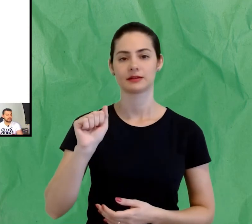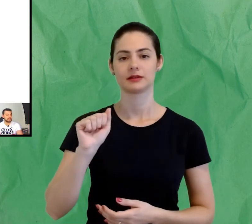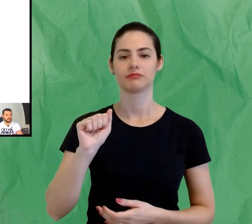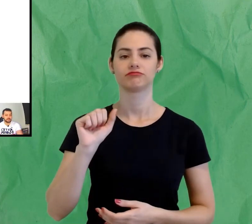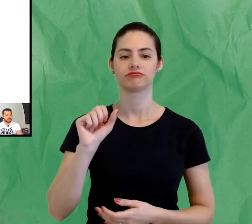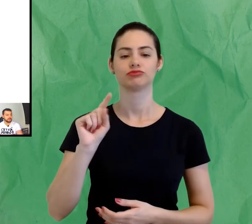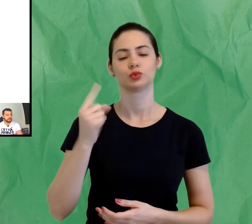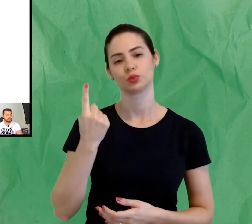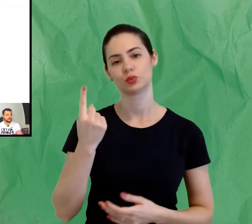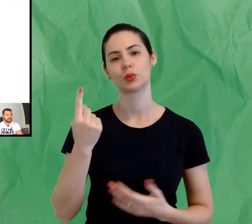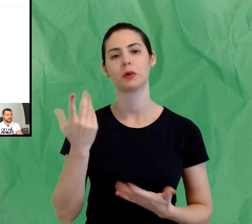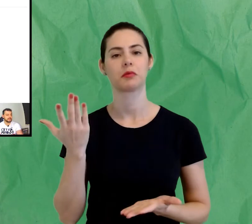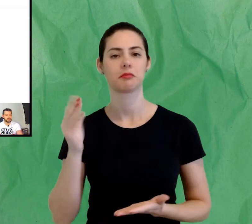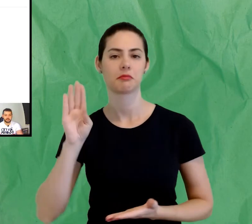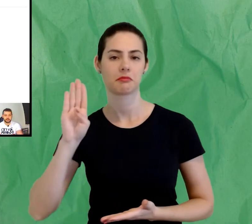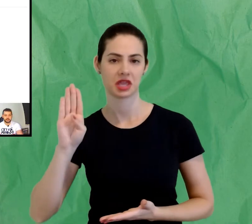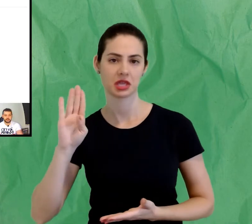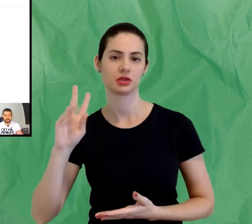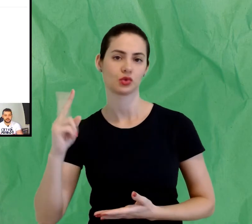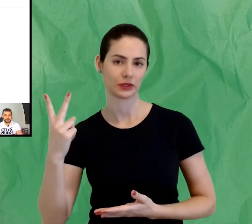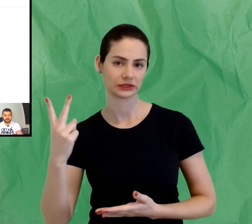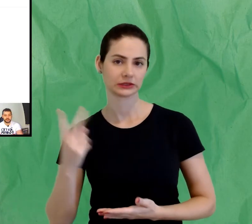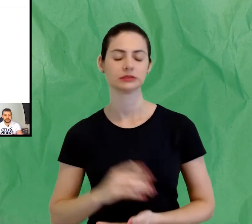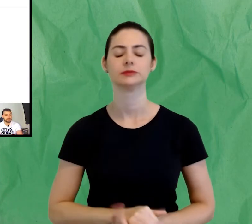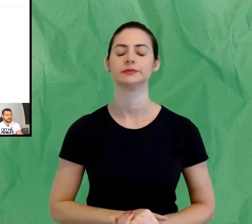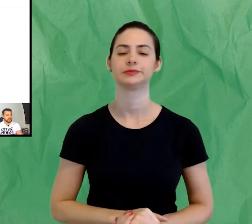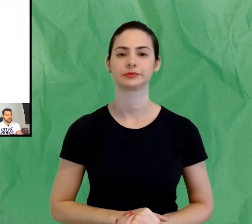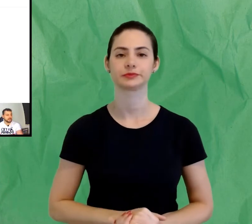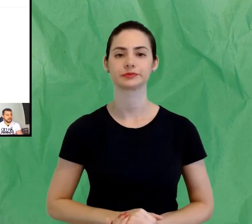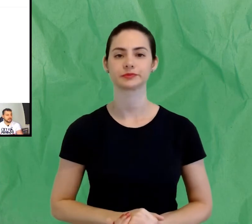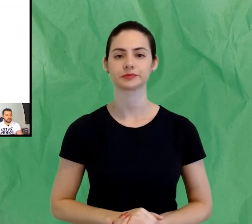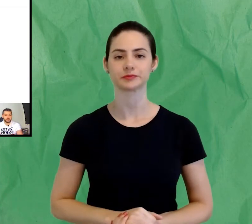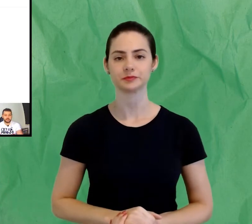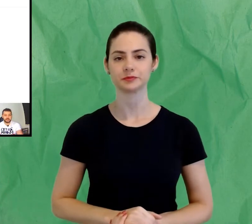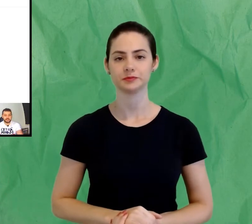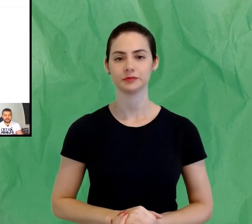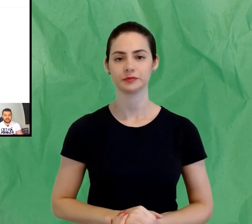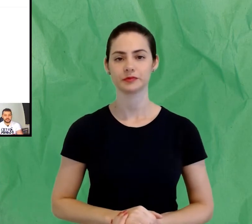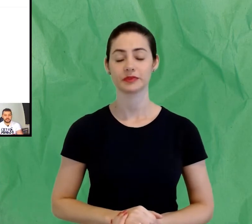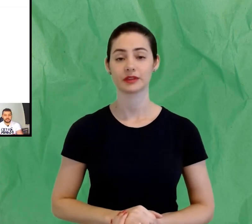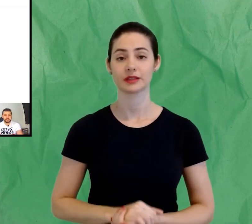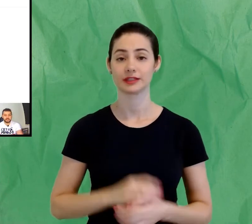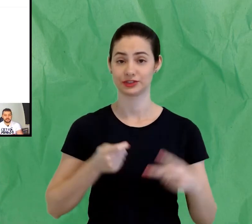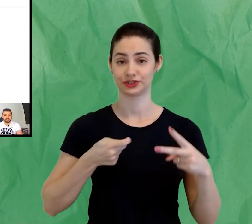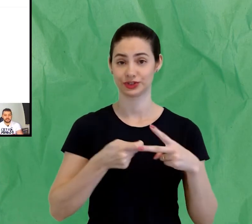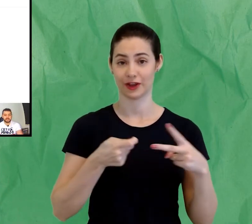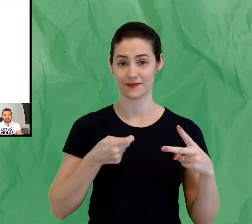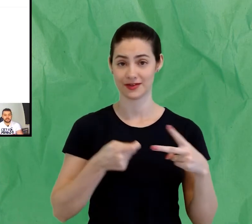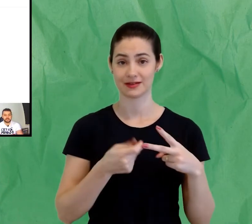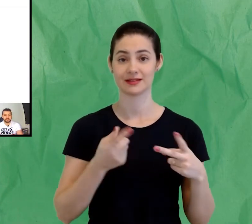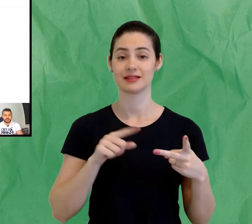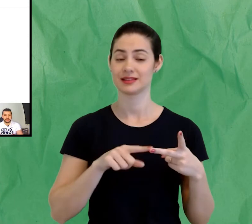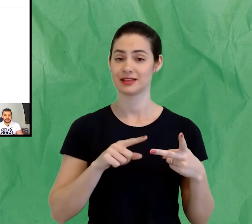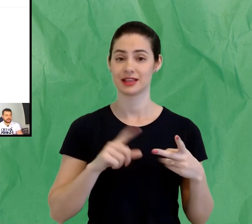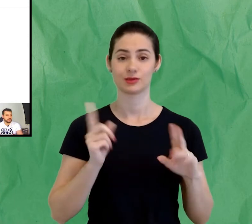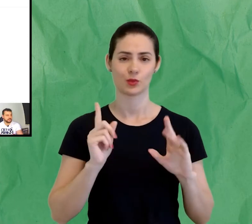1 e o B valendo 2. Né? Como o JavaScript é uma linguagem que não é